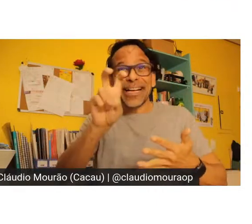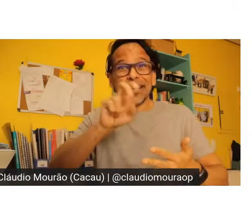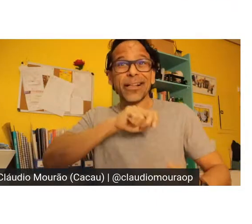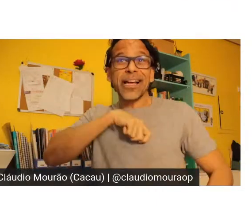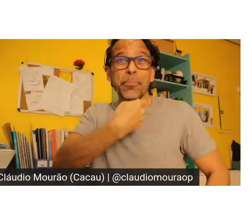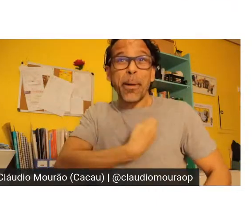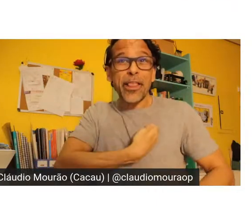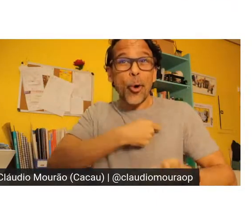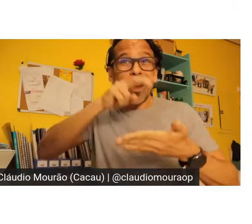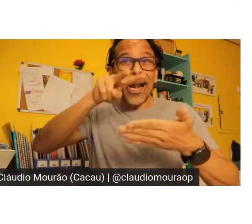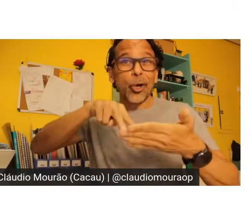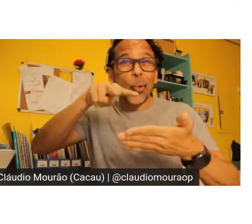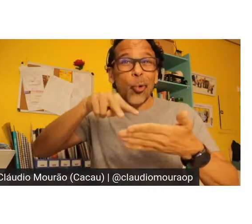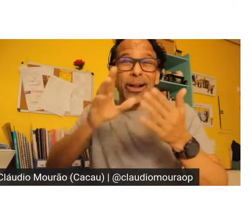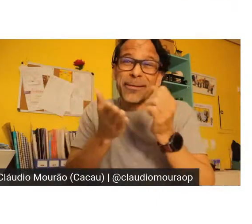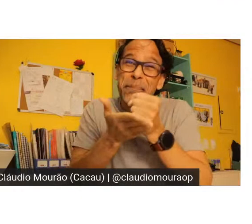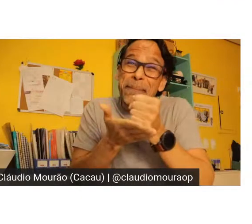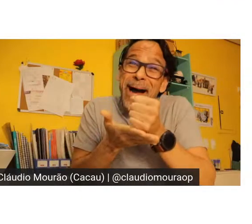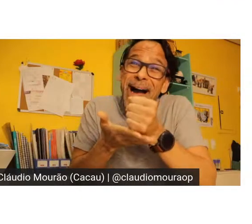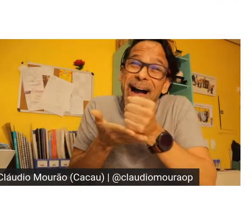presente nesse congresso